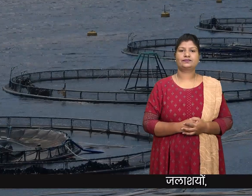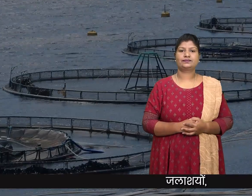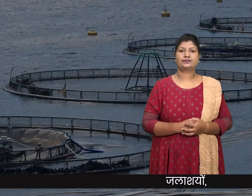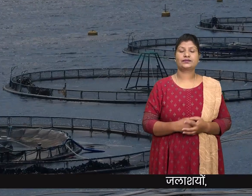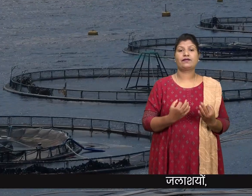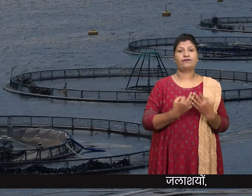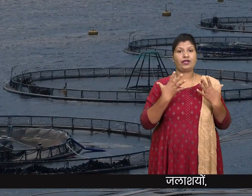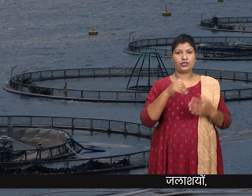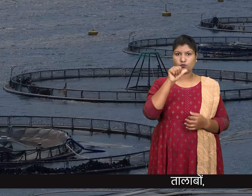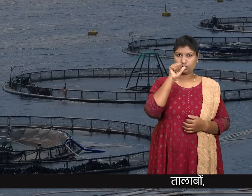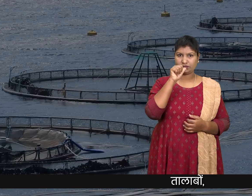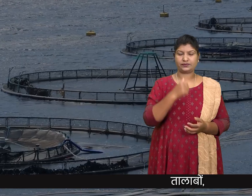जलाशयों, तालाबों,